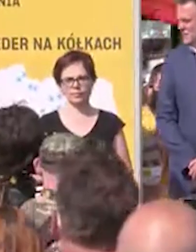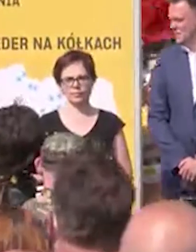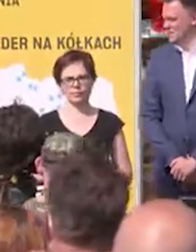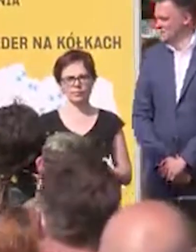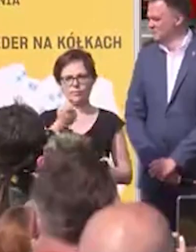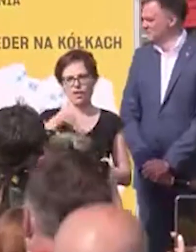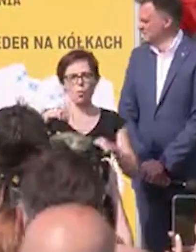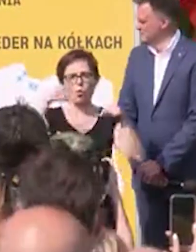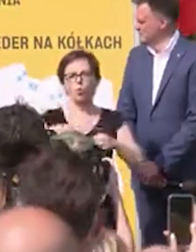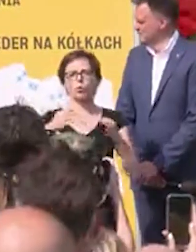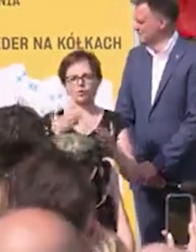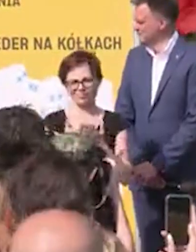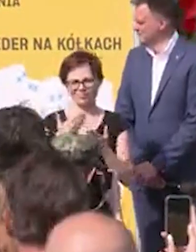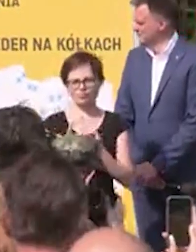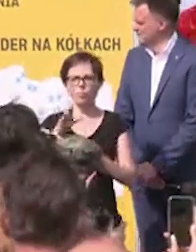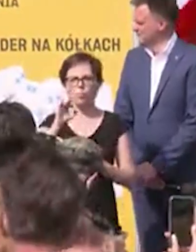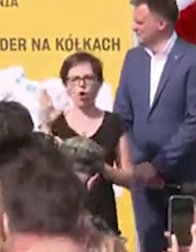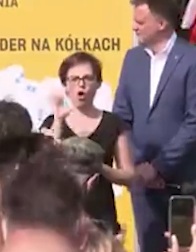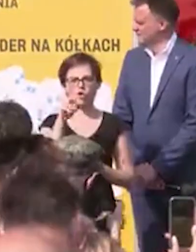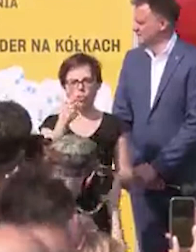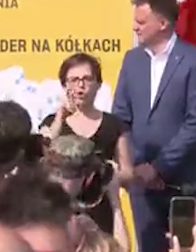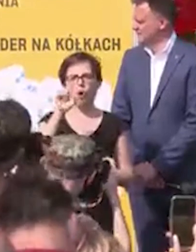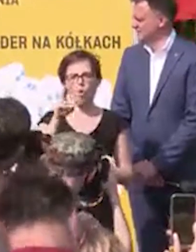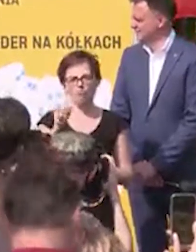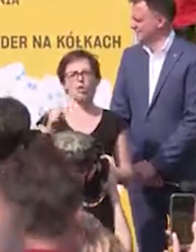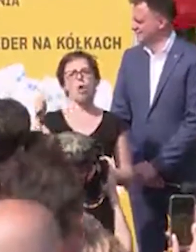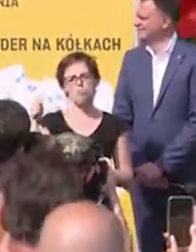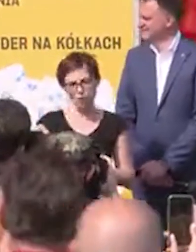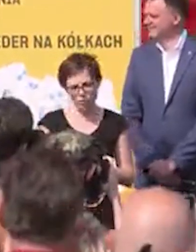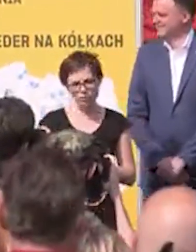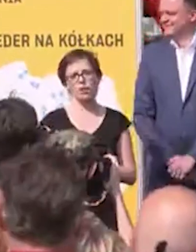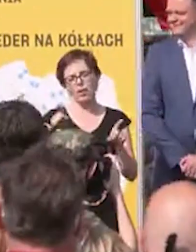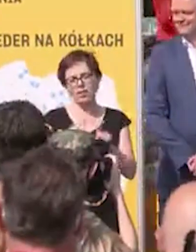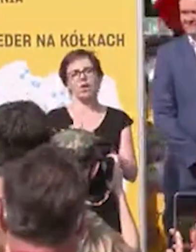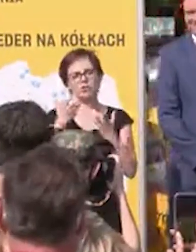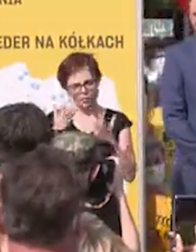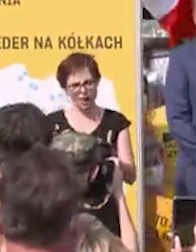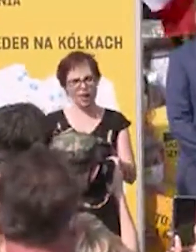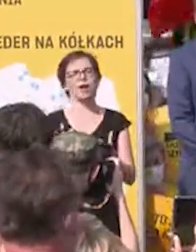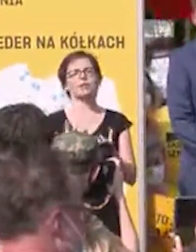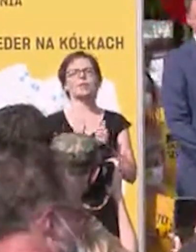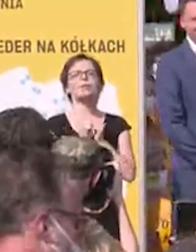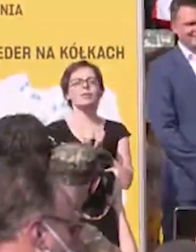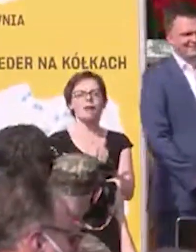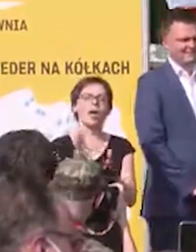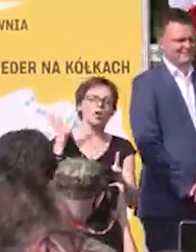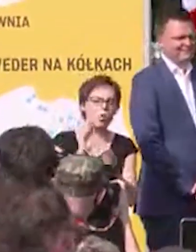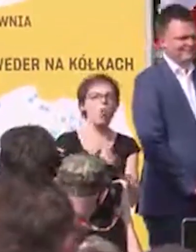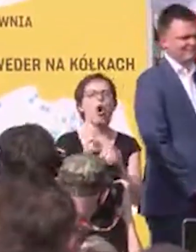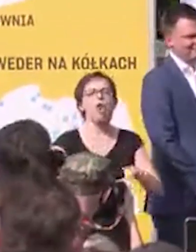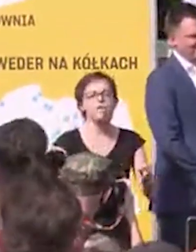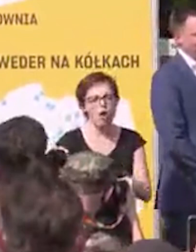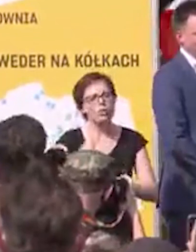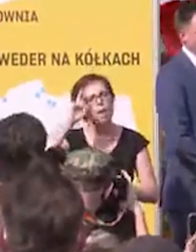Jesteśmy tu dzisiaj dlatego, że Szymon Hołownia powinien, chce, zrobi to, zda meldunek z wykonania dotychczasowego zadania